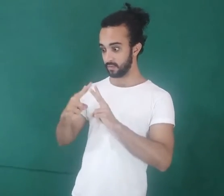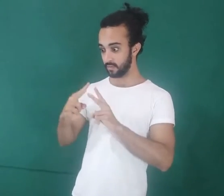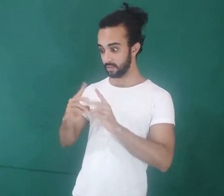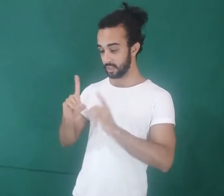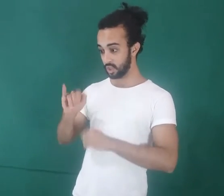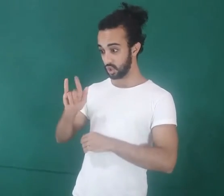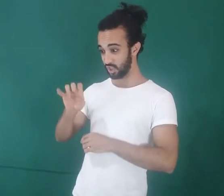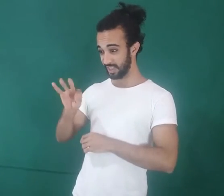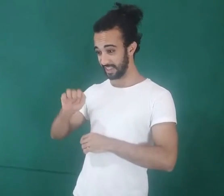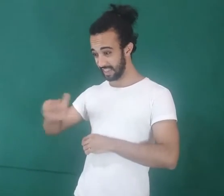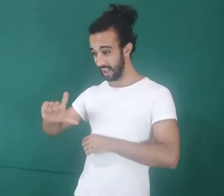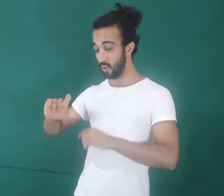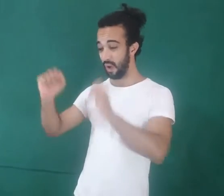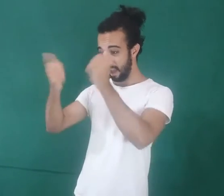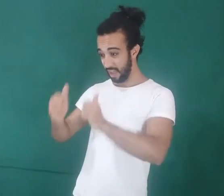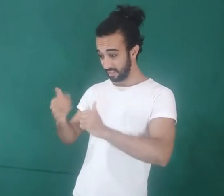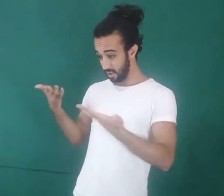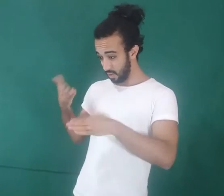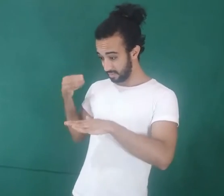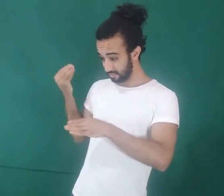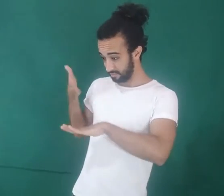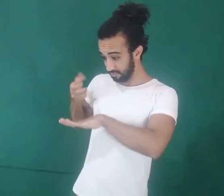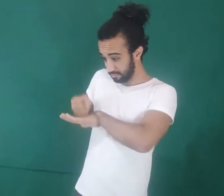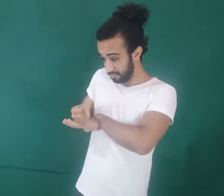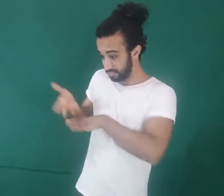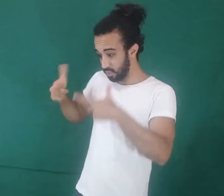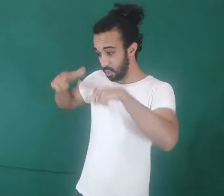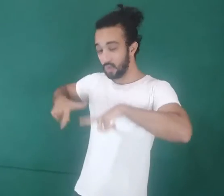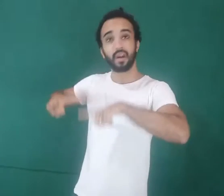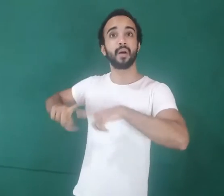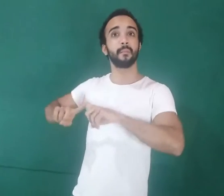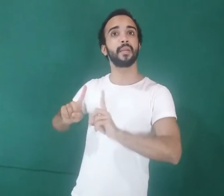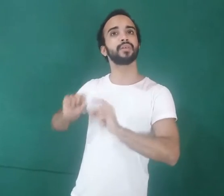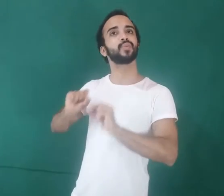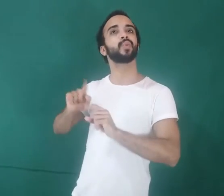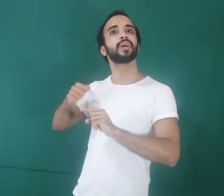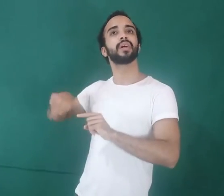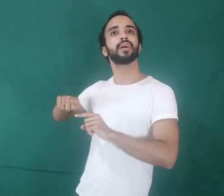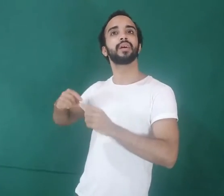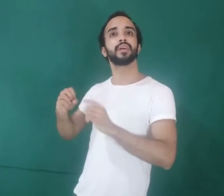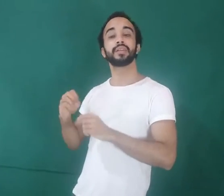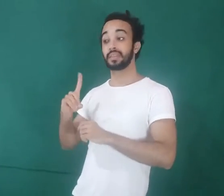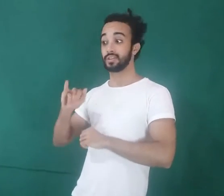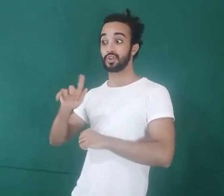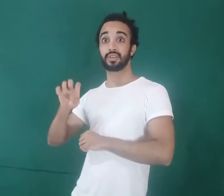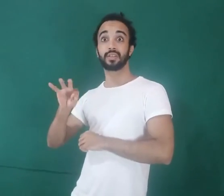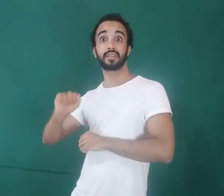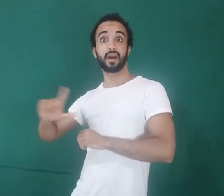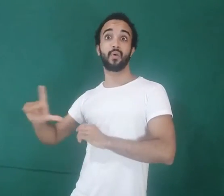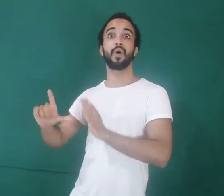lugar dentro desse mundo digital, sendo que era um lugar que já estava, mesmo antes da pandemia, completamente saturado de dados e